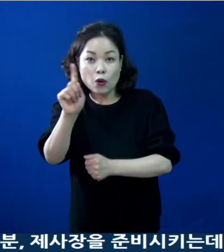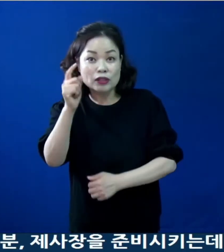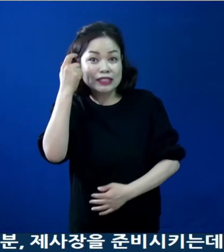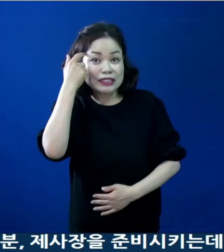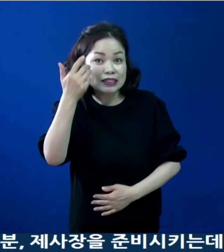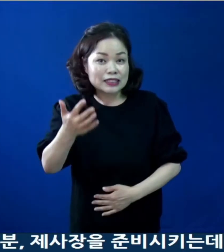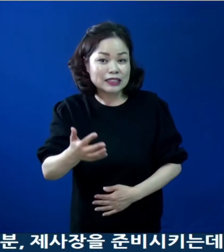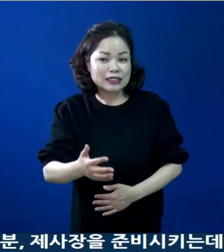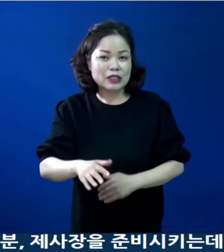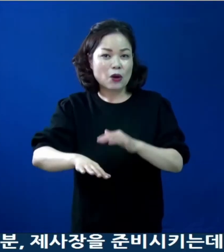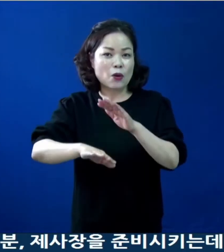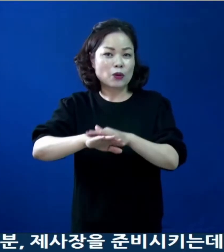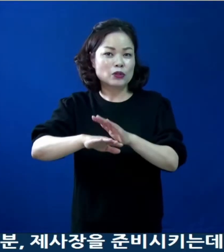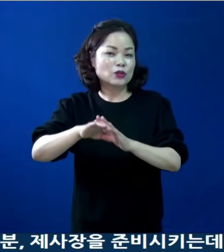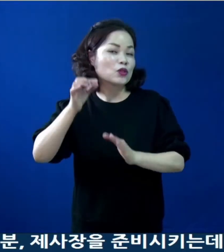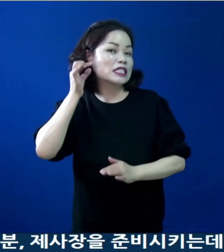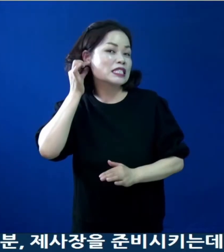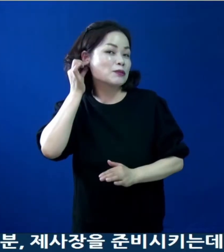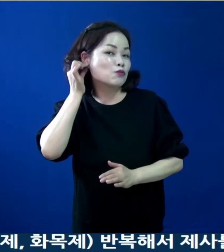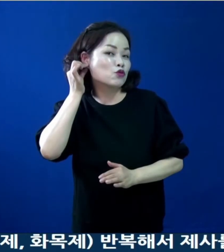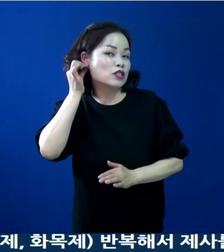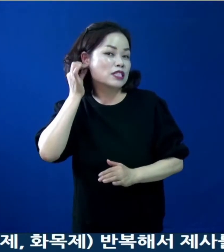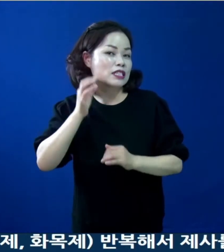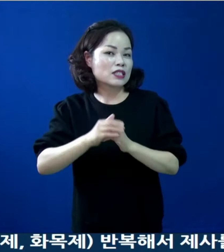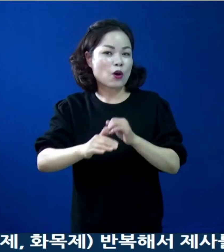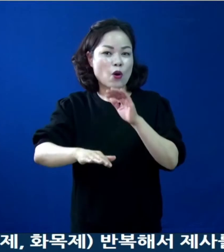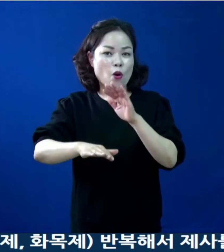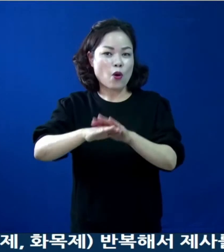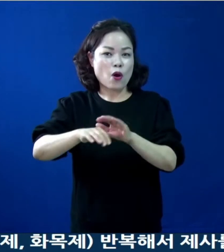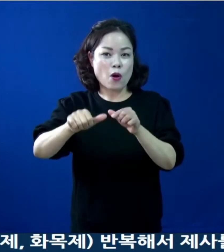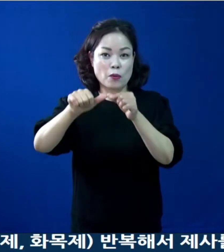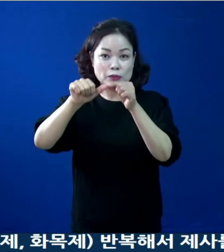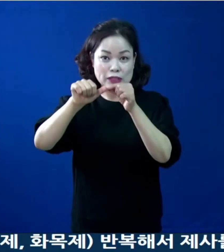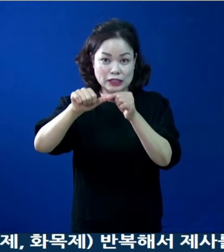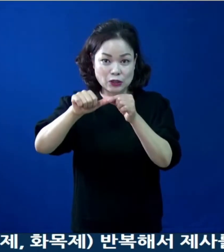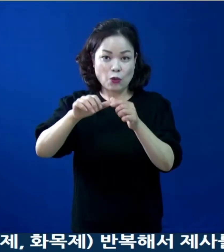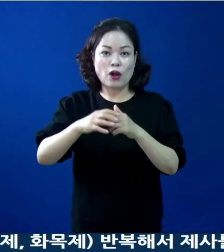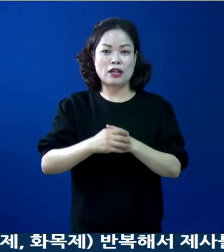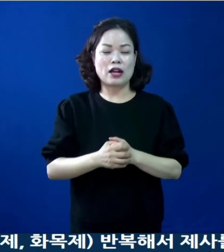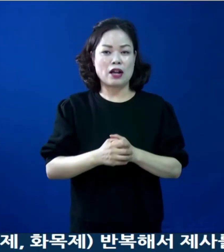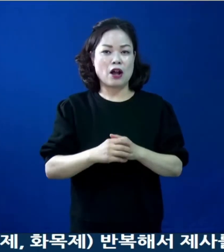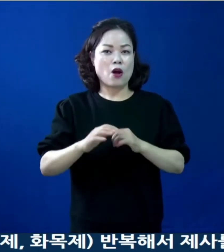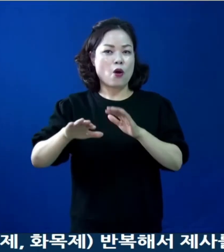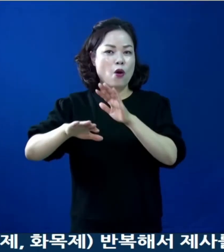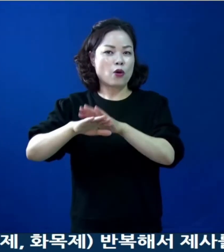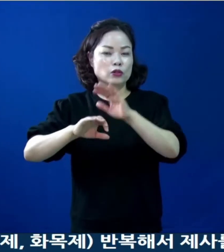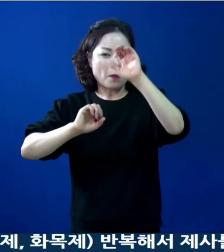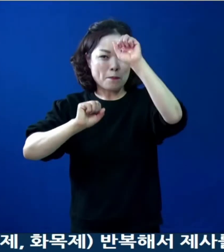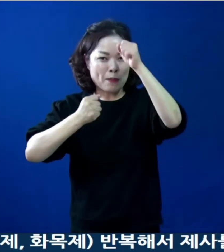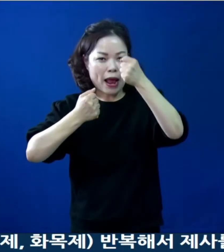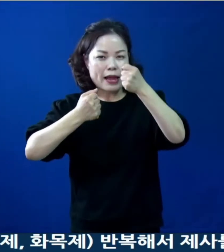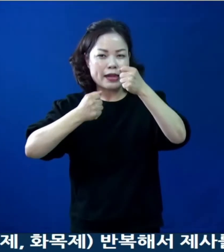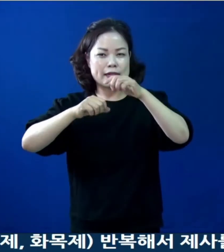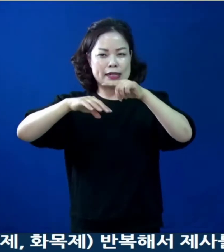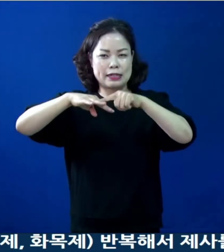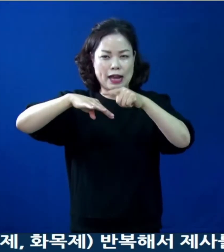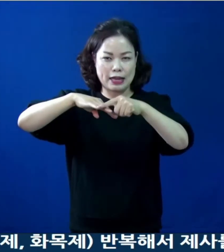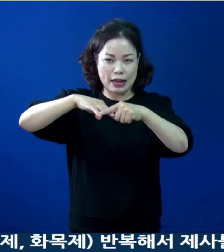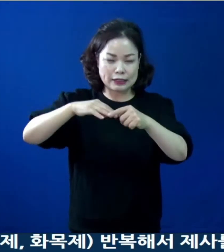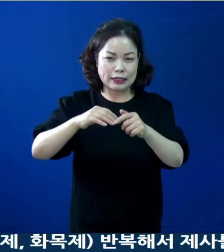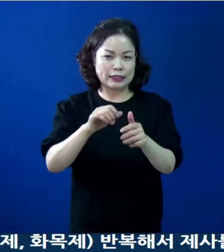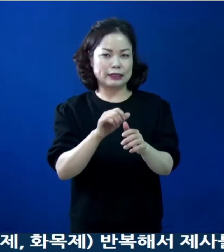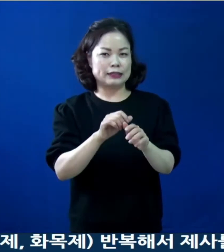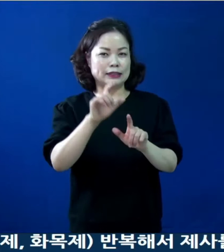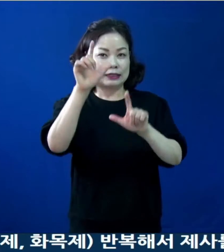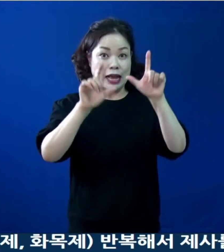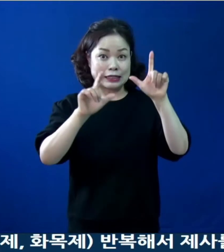어디였죠? 오른쪽 귓불이, 오른쪽 엄지손가락, 오른쪽 엄지발가락, 여기를 이제